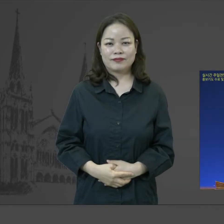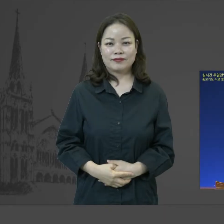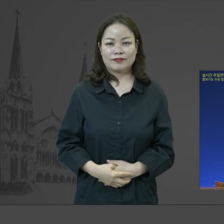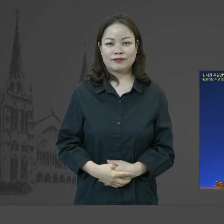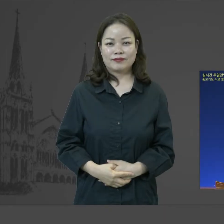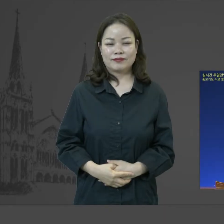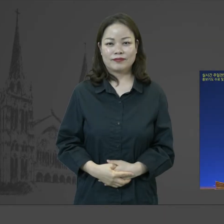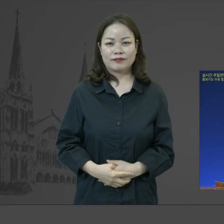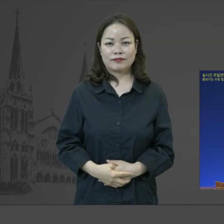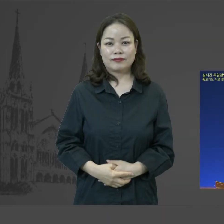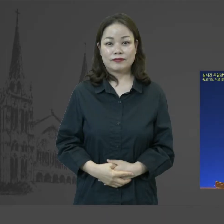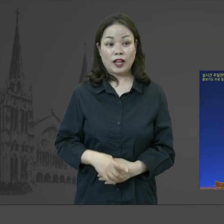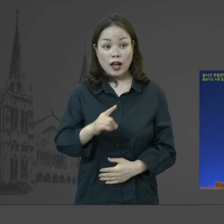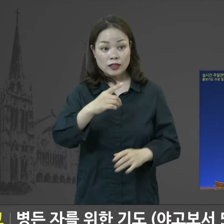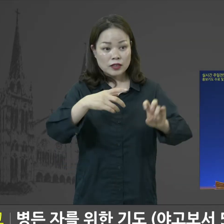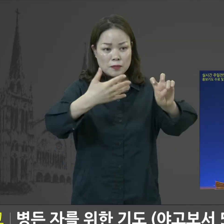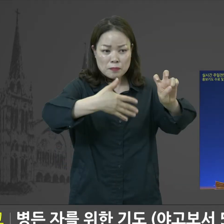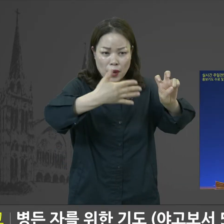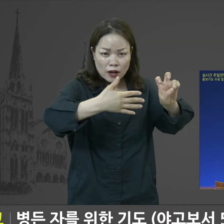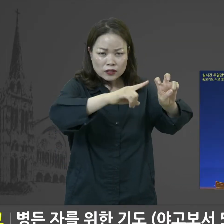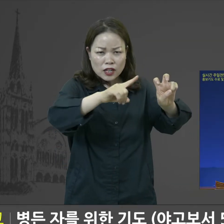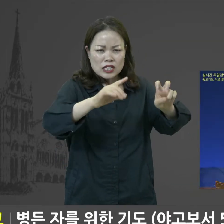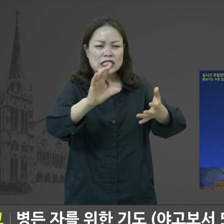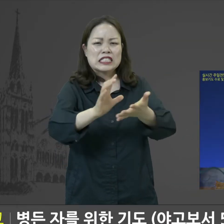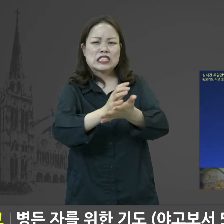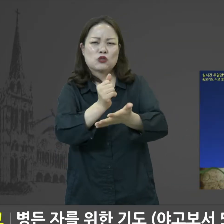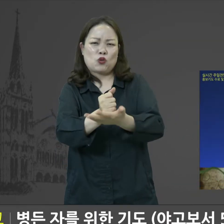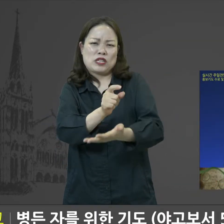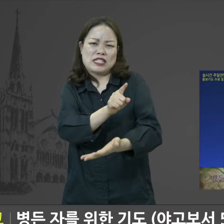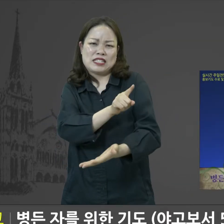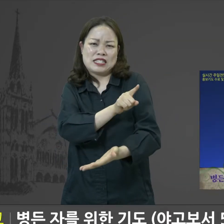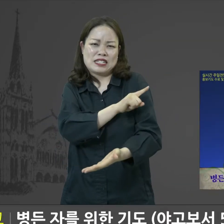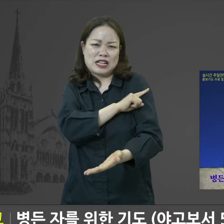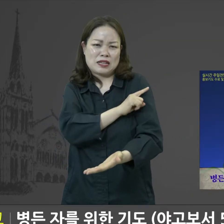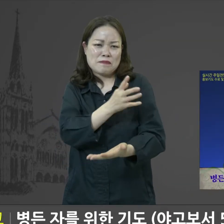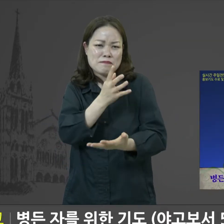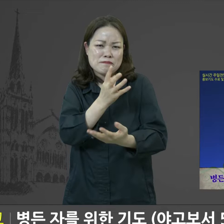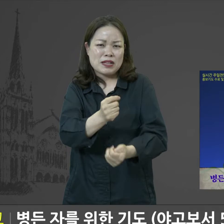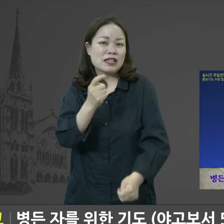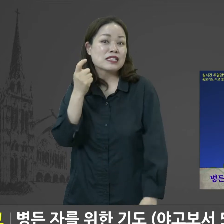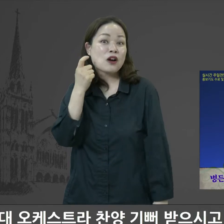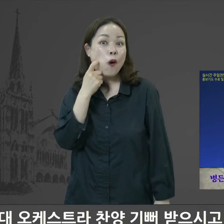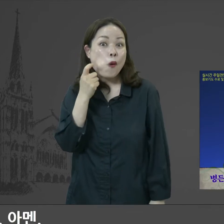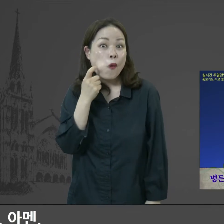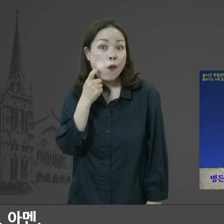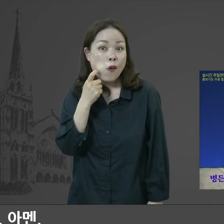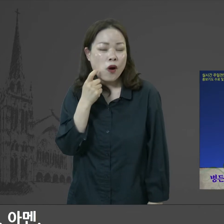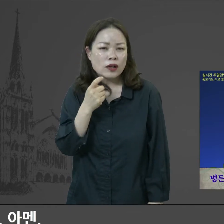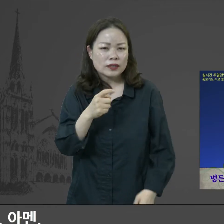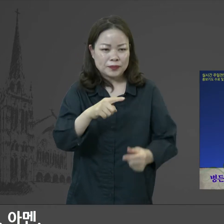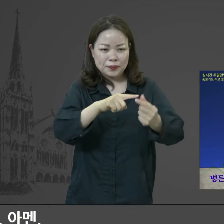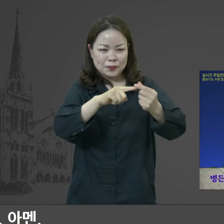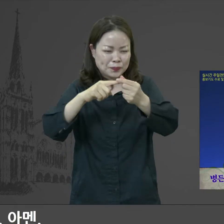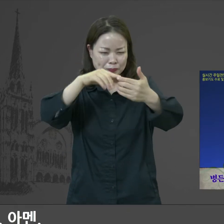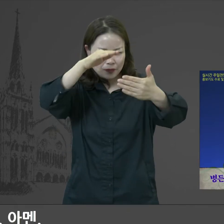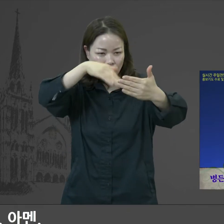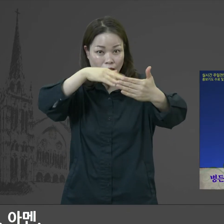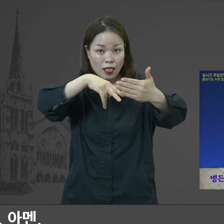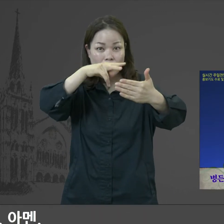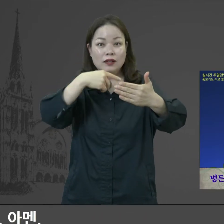한 매거진에서 그리스도인이 가장 많이 하는 거짓말이라는 제목의 글을 읽은 적이